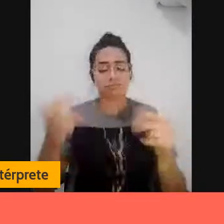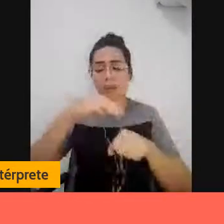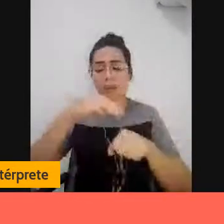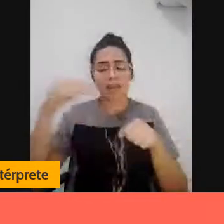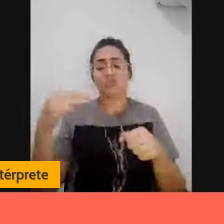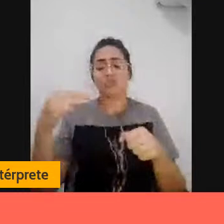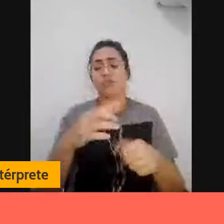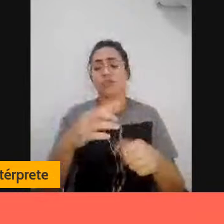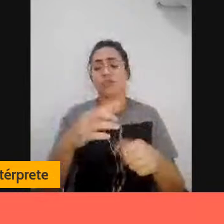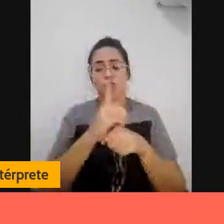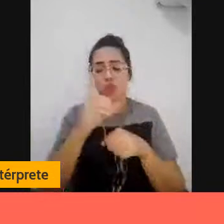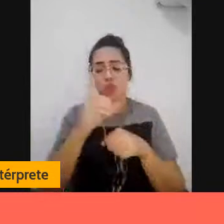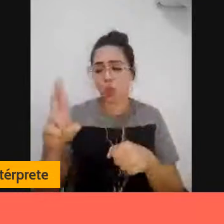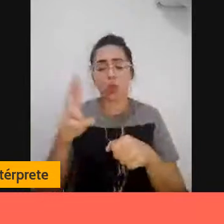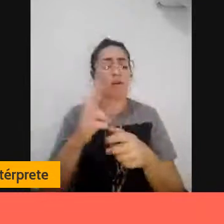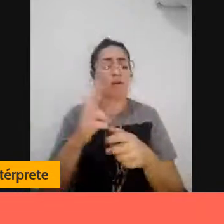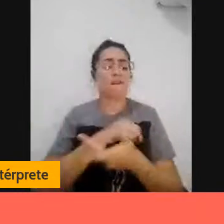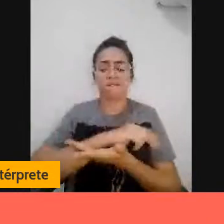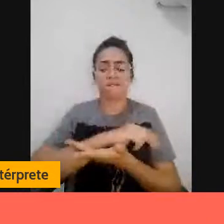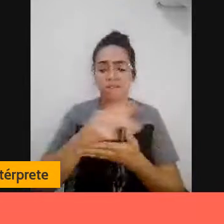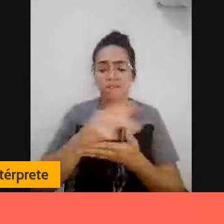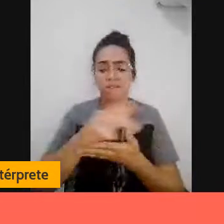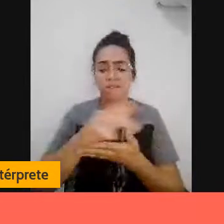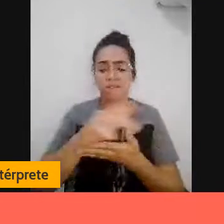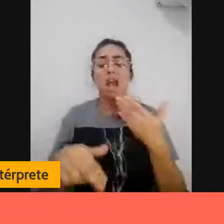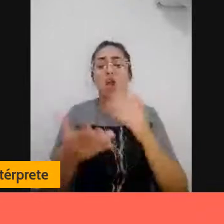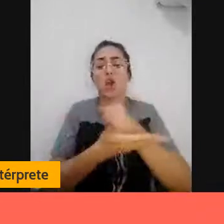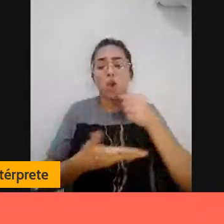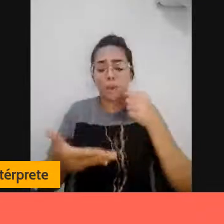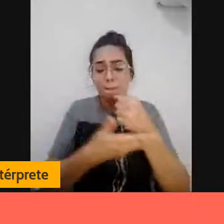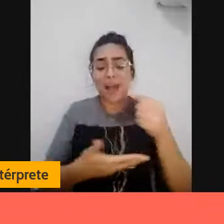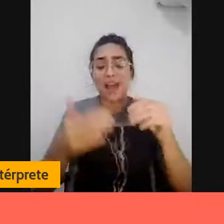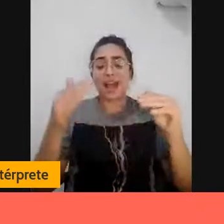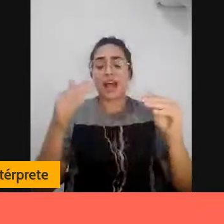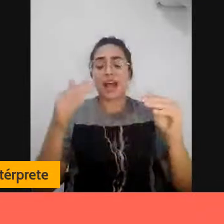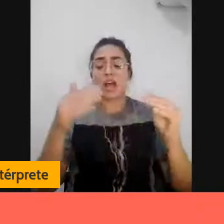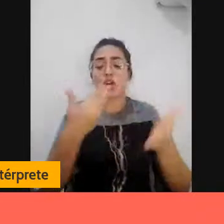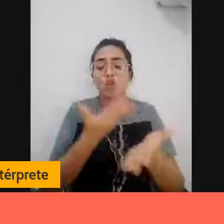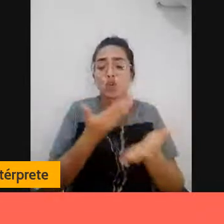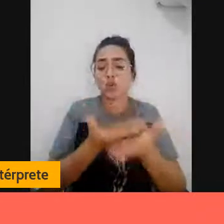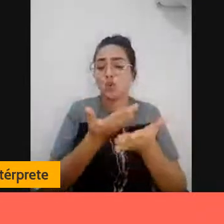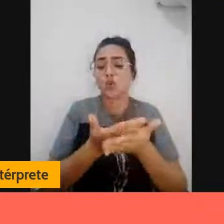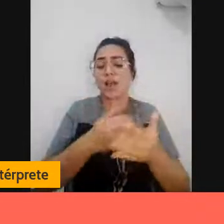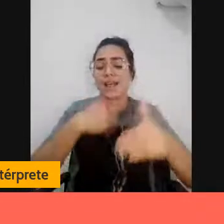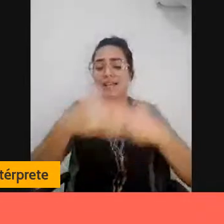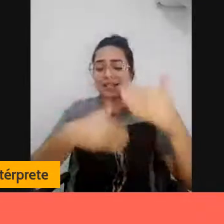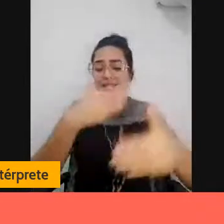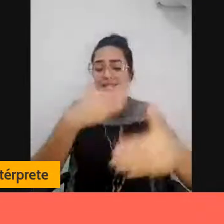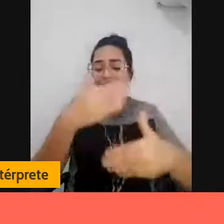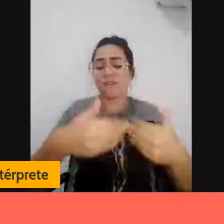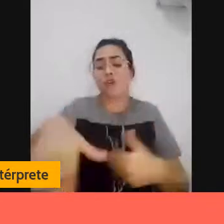doutorado, elaborados com base em estudos desenvolvidos no espaço da escola,